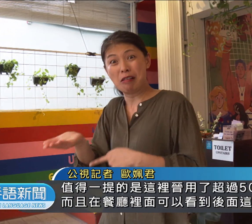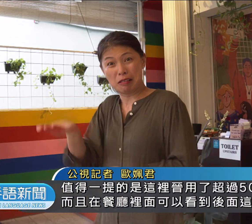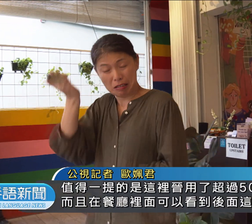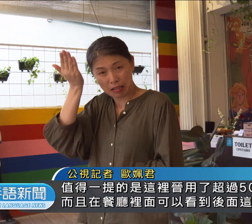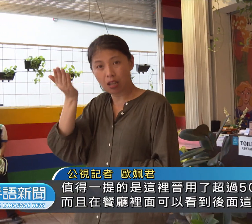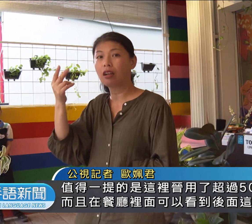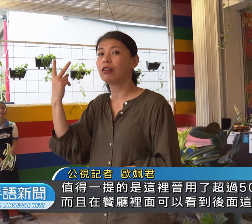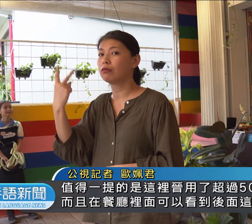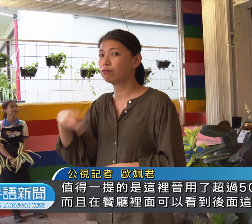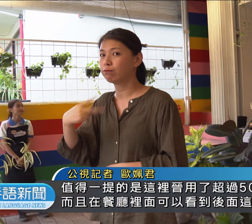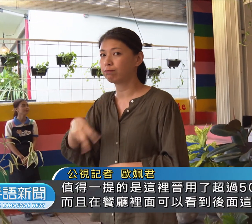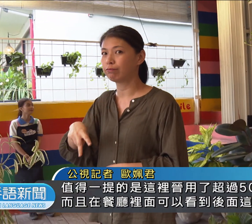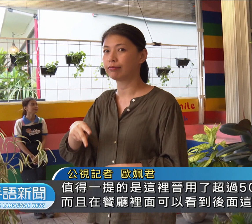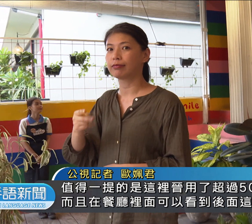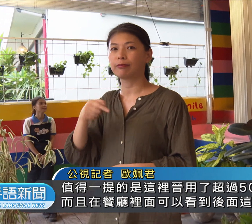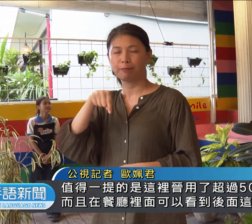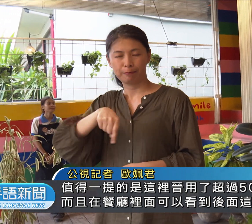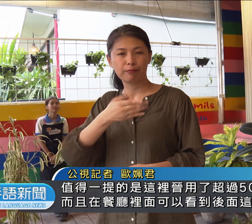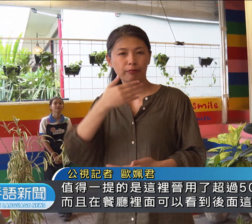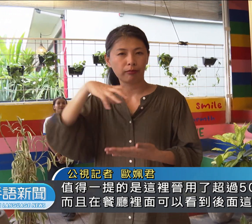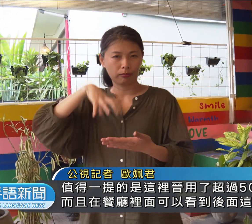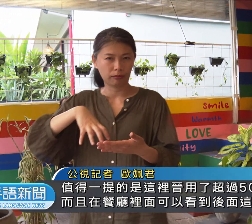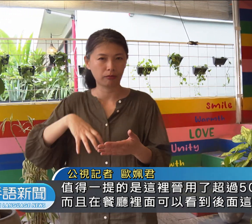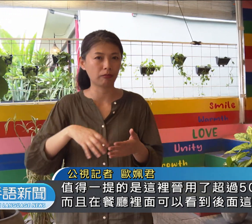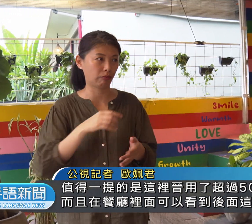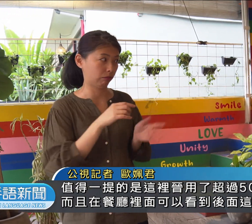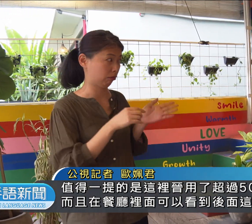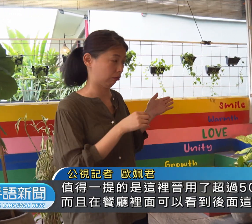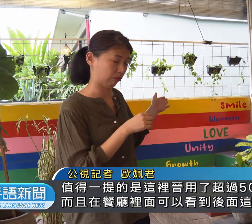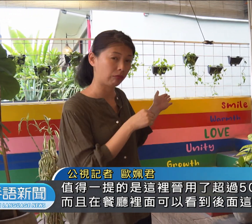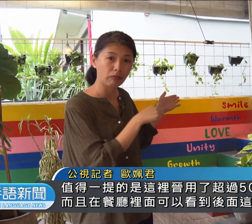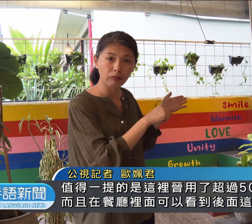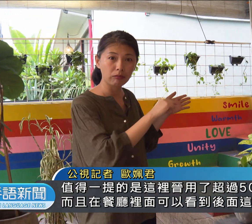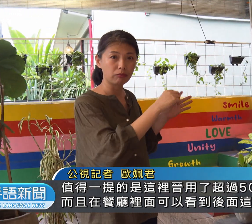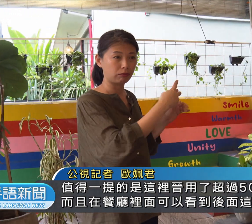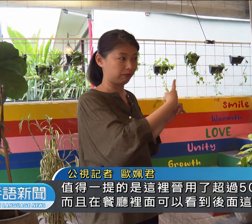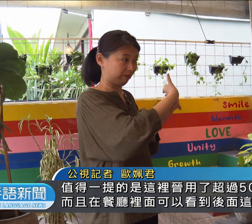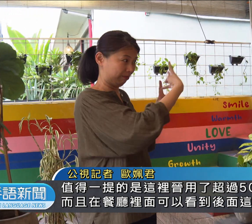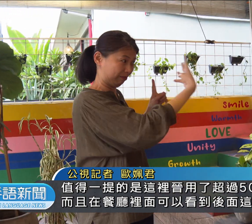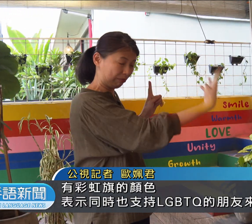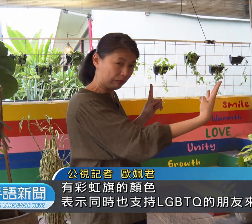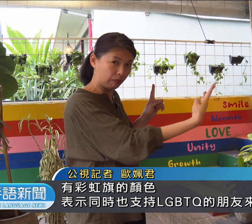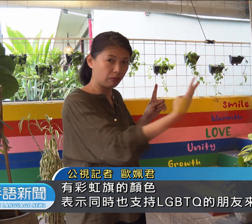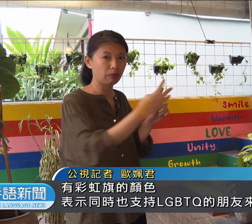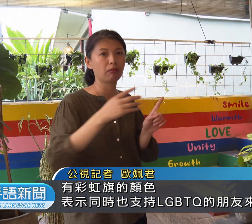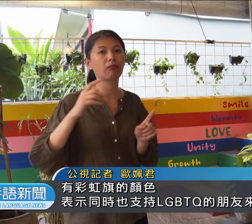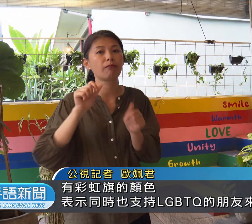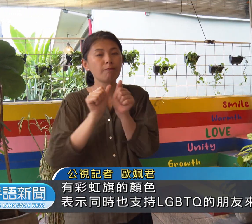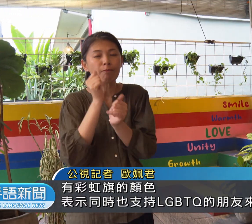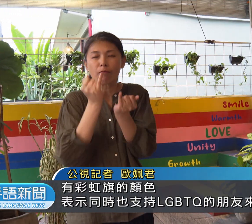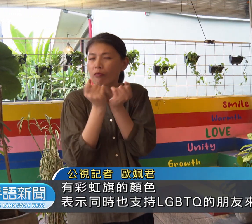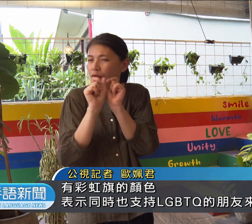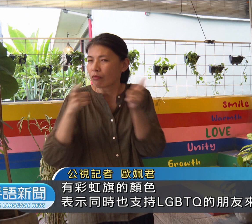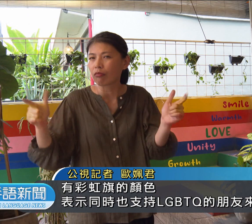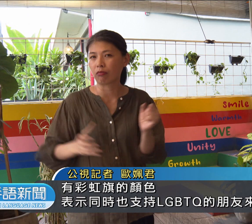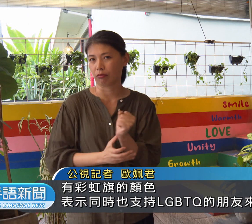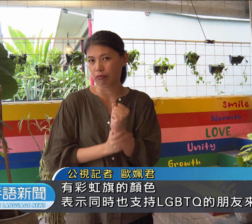过50%的聋人，而且在餐厅里面可以看到后面这里有彩虹旗的颜色，表示同时也支